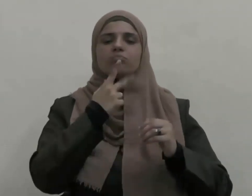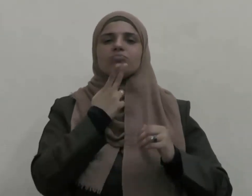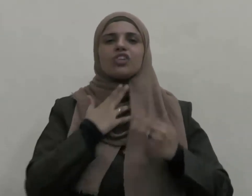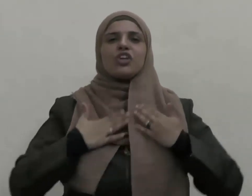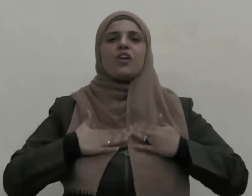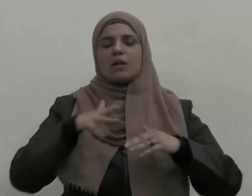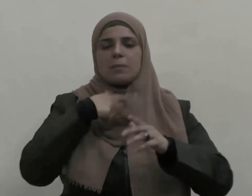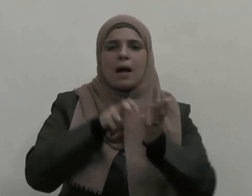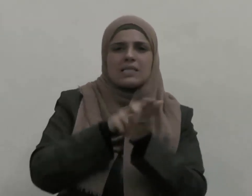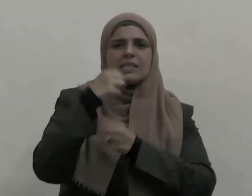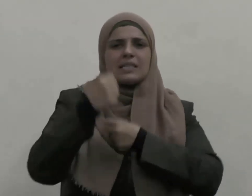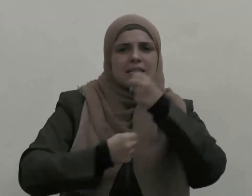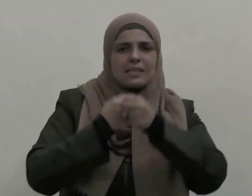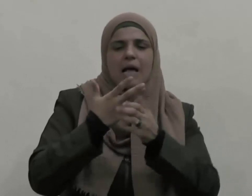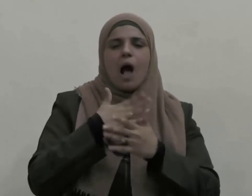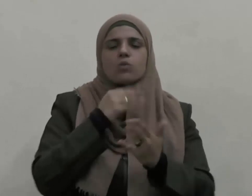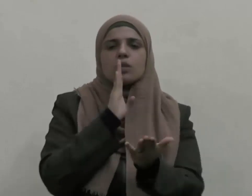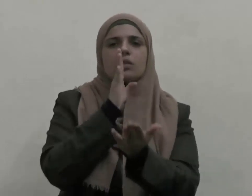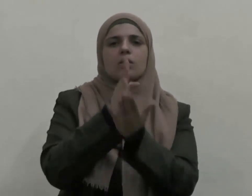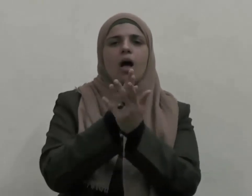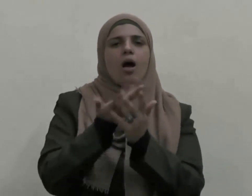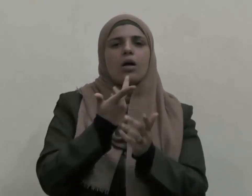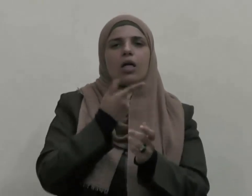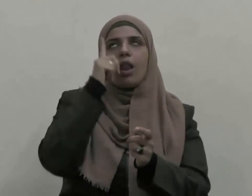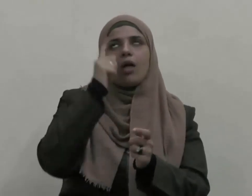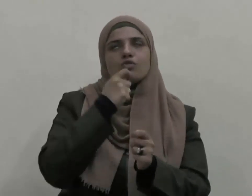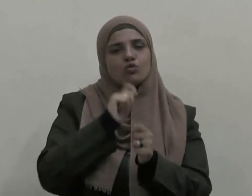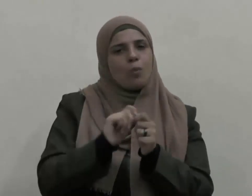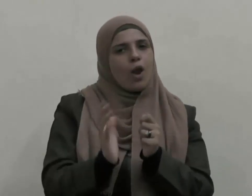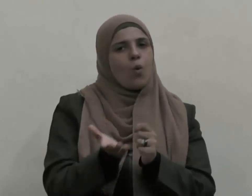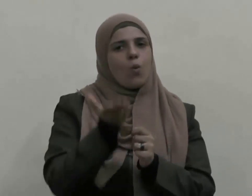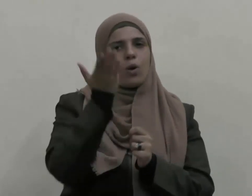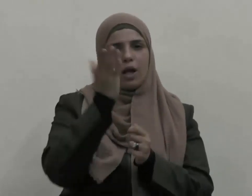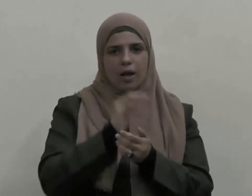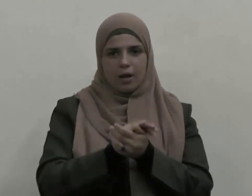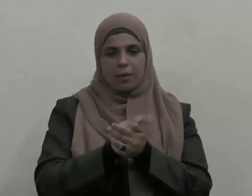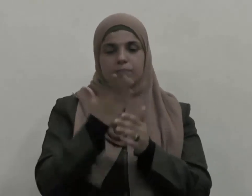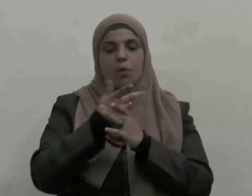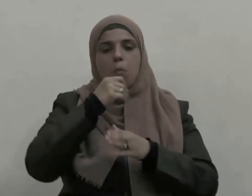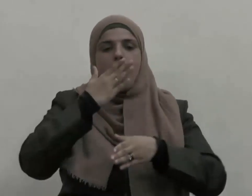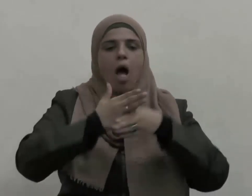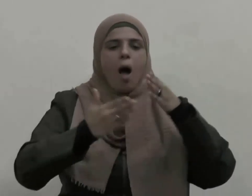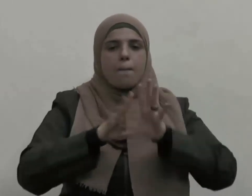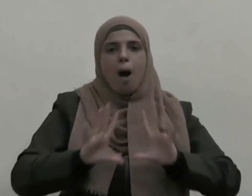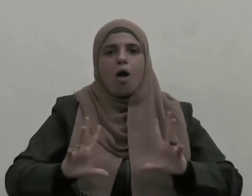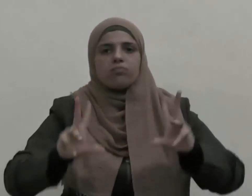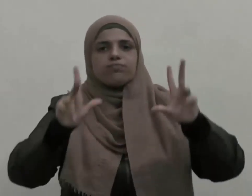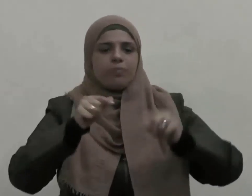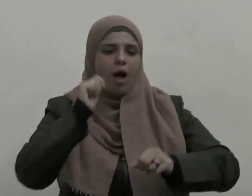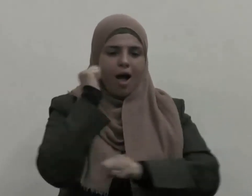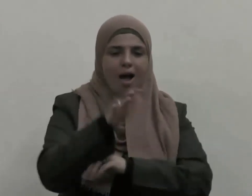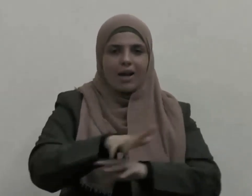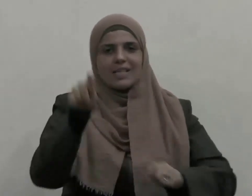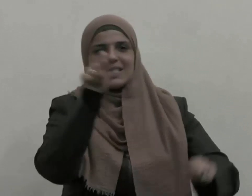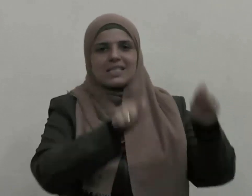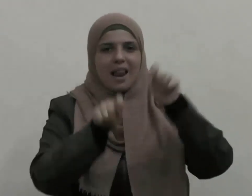مراد الله سبحانه من الخلق بعمارة الأرض وإصلاحها حيث يقول سبحانه